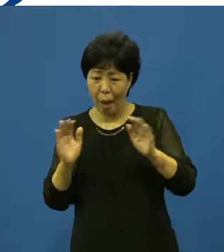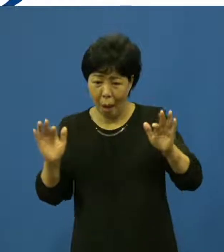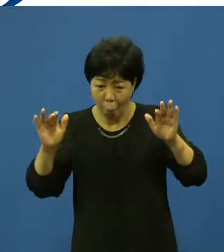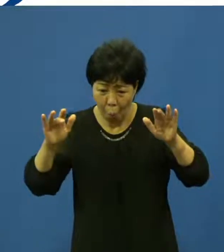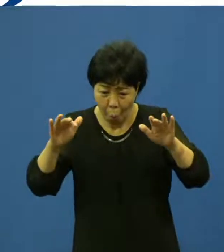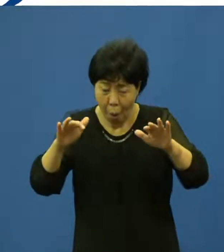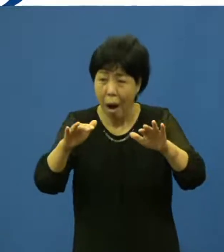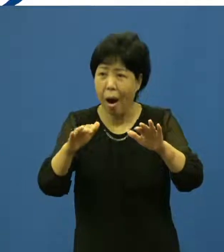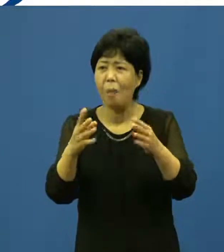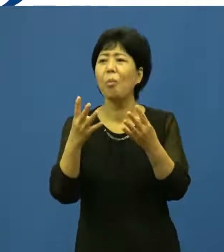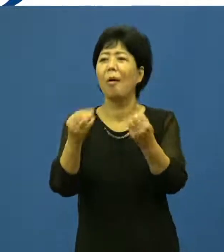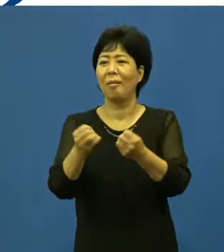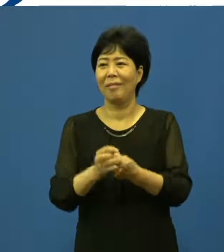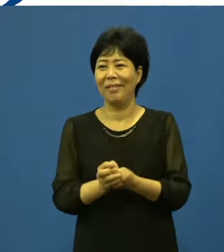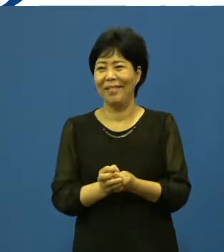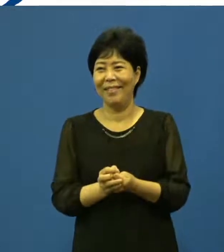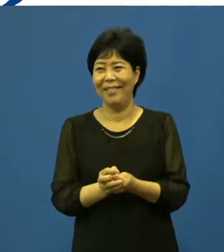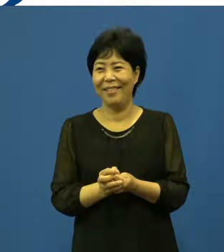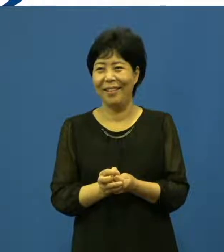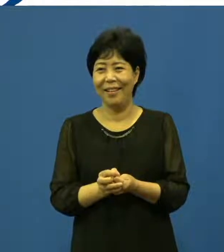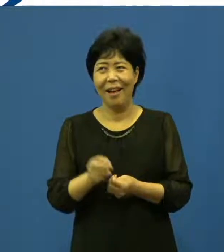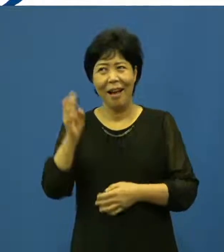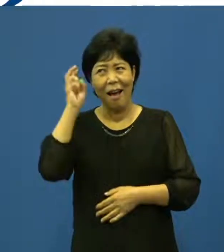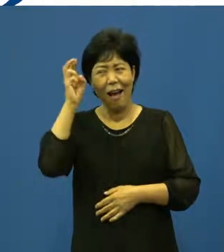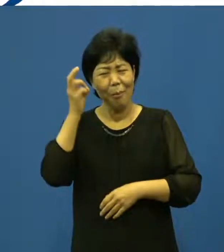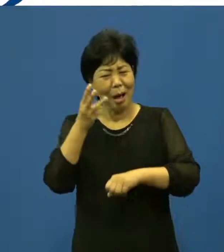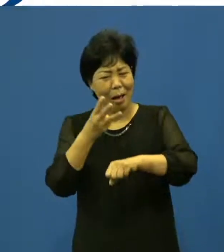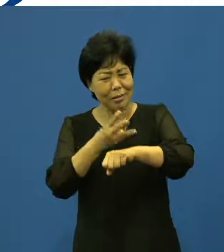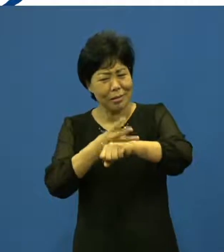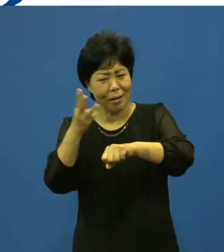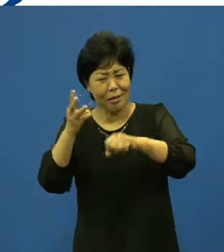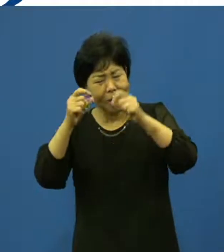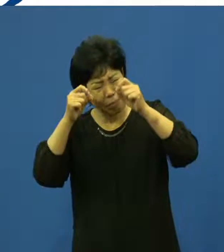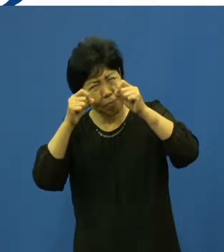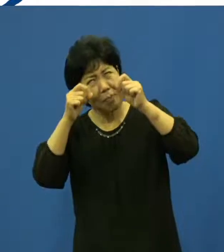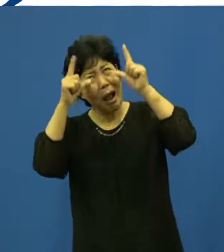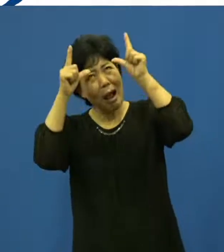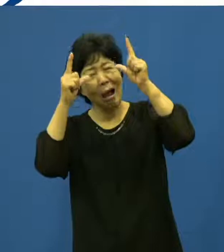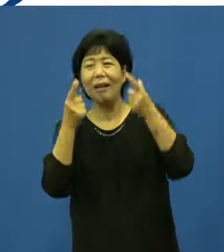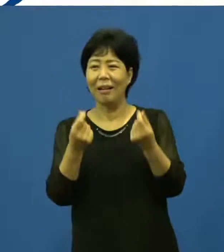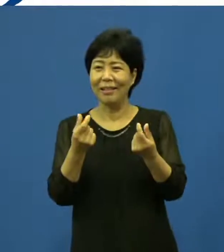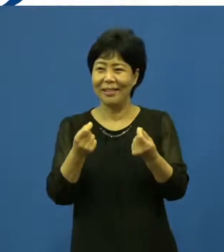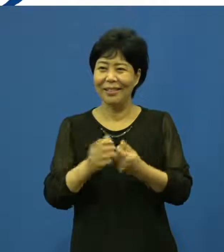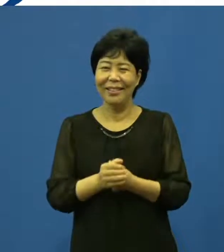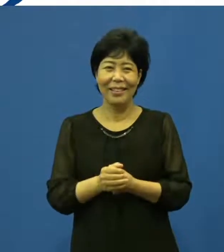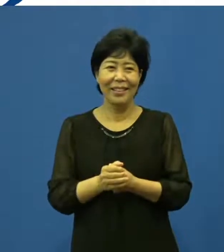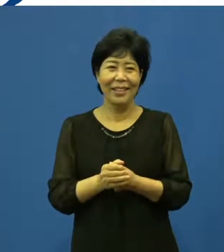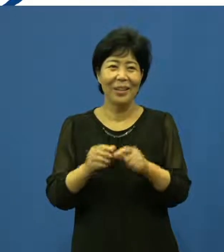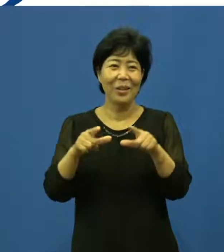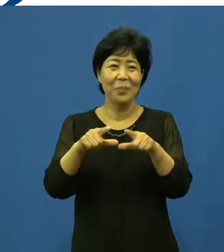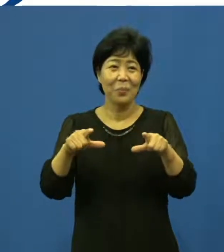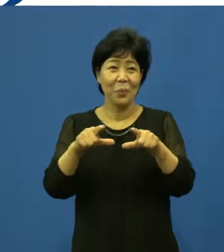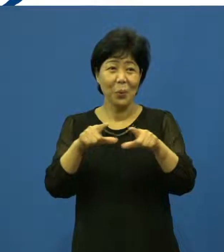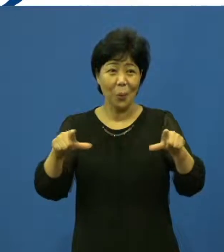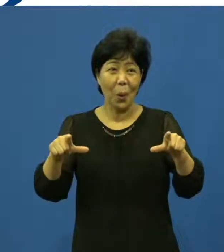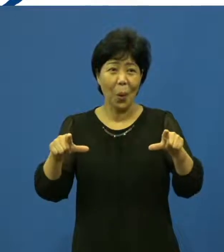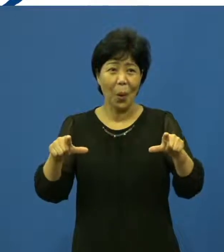그러니까 3시쯤 일어나셨다는 건데 보통 때 자는